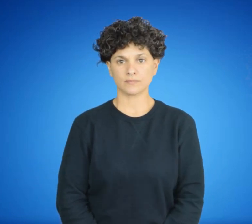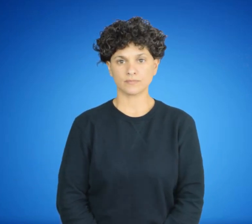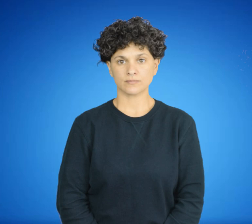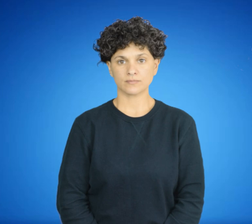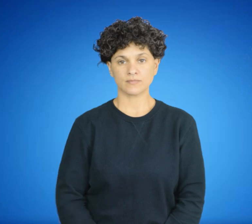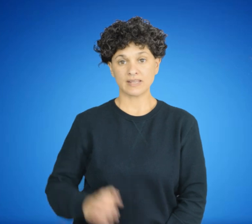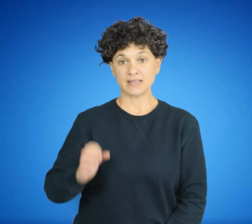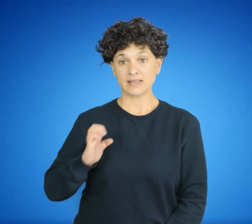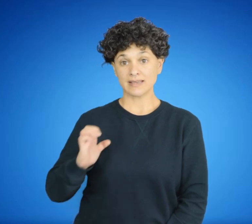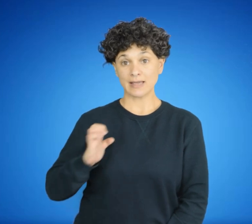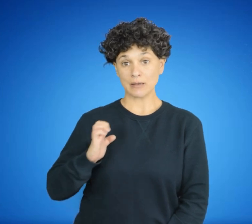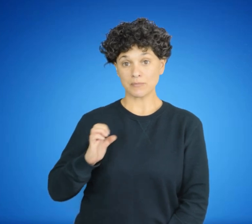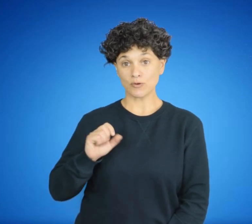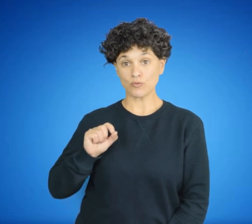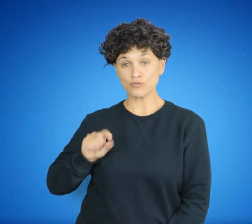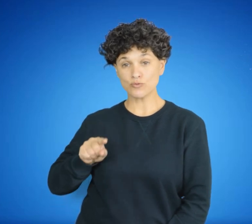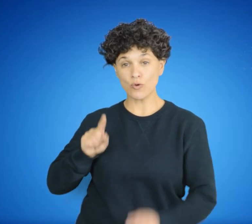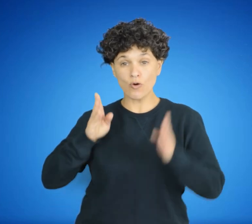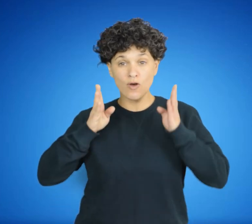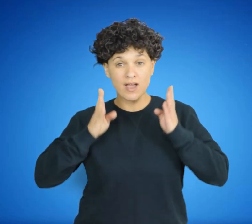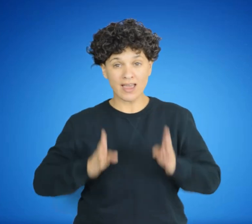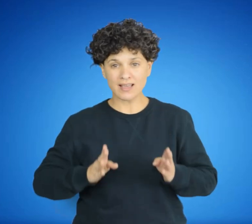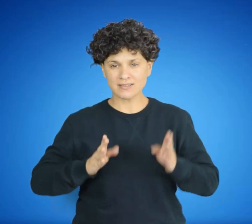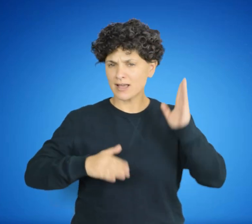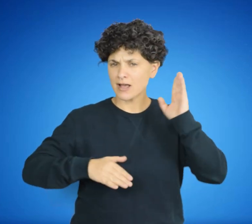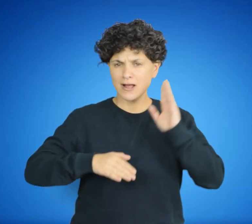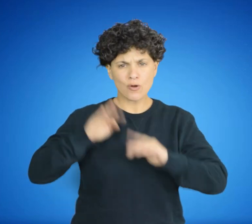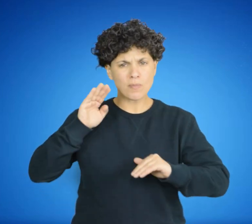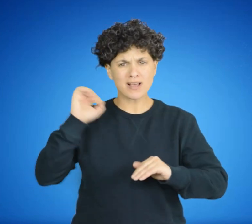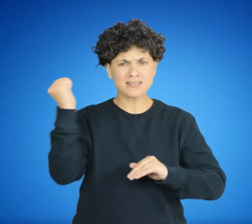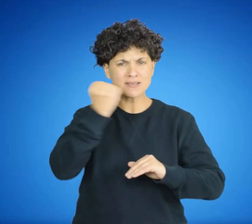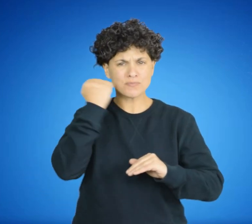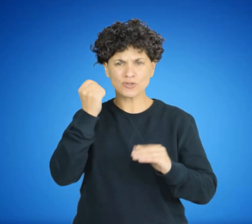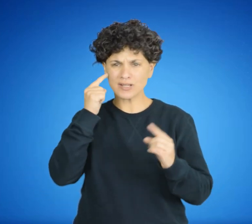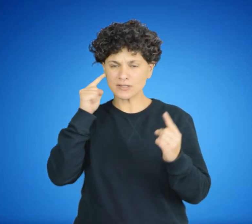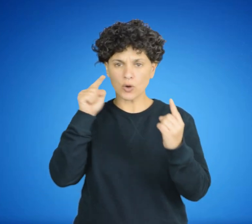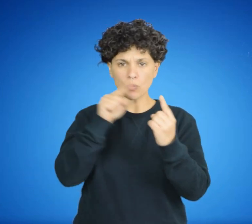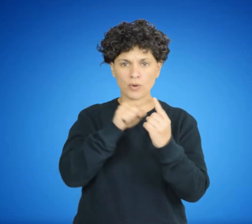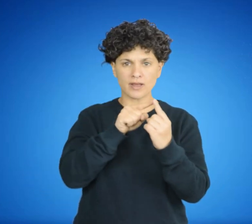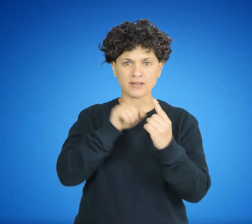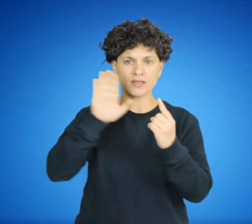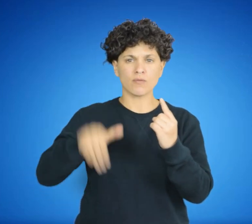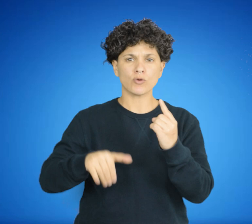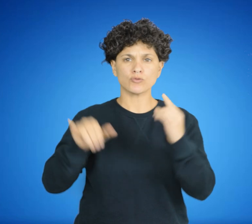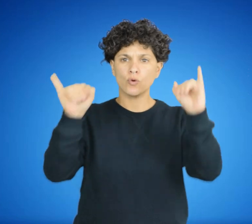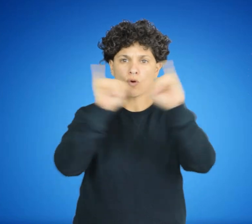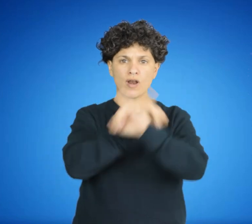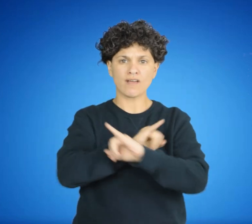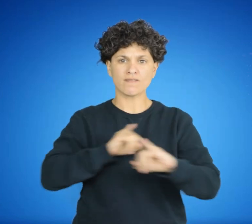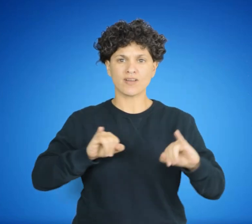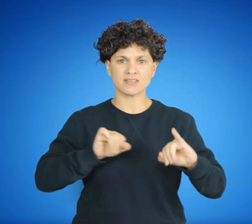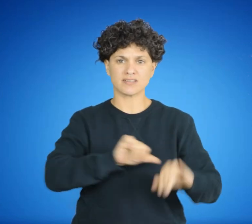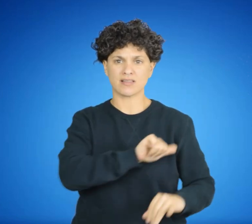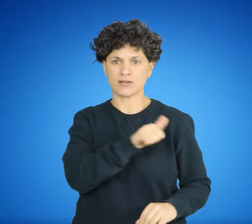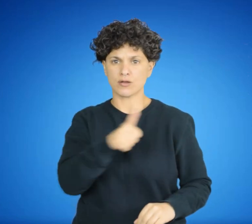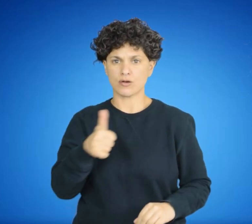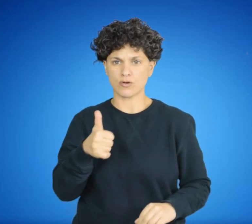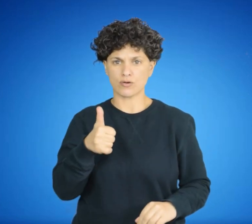el fin último de toda su ética será la felicidad la ética como ya se ha dicho es la